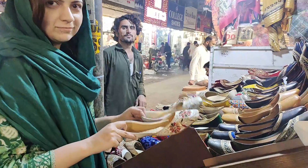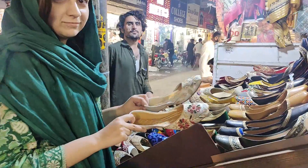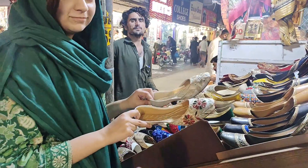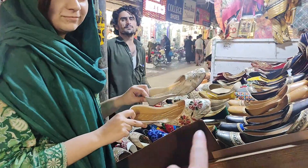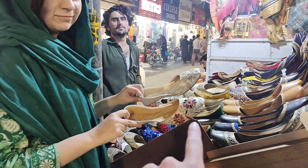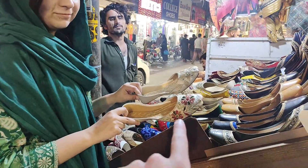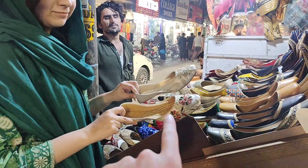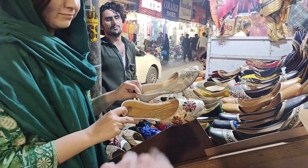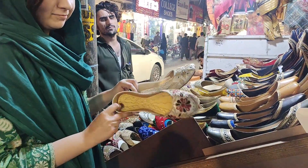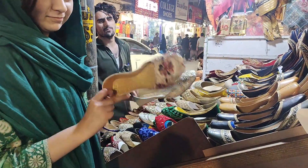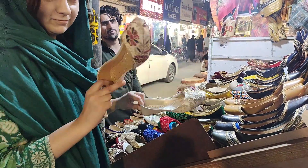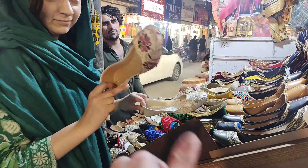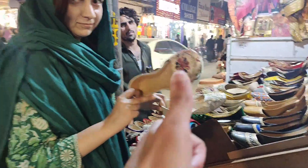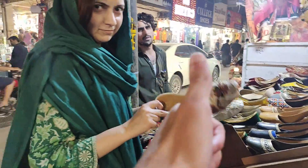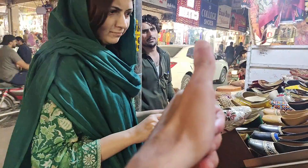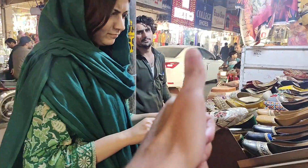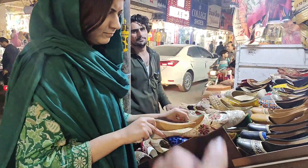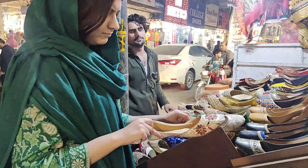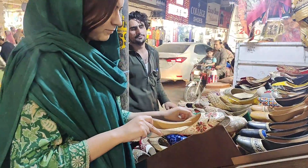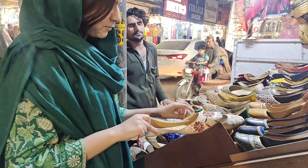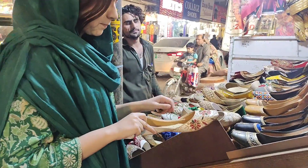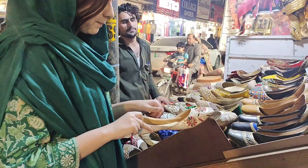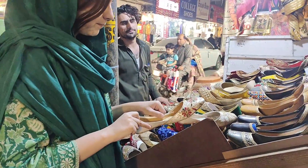हैं। ओके ये ले लो, ये वाला। हाँ ये अच्छा है,